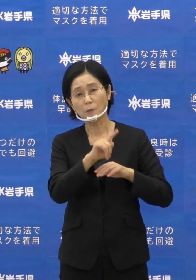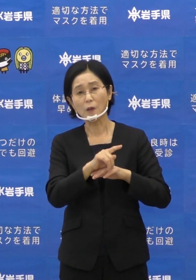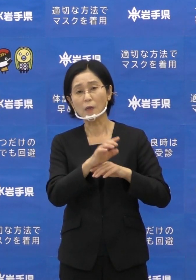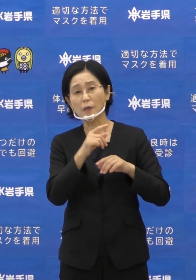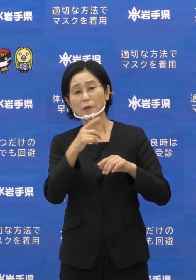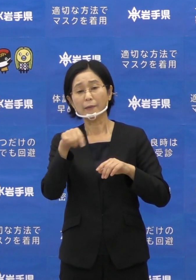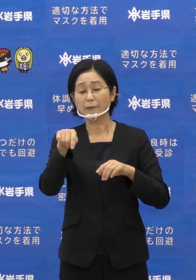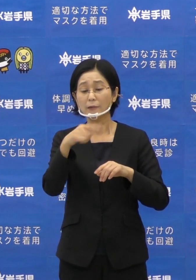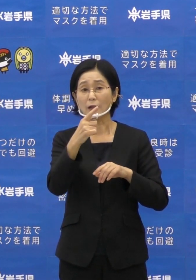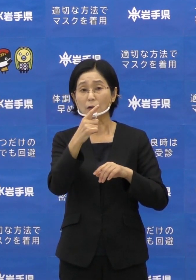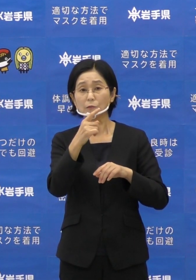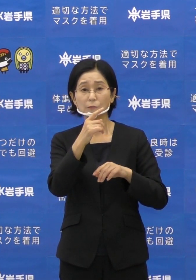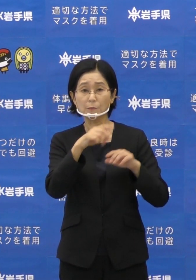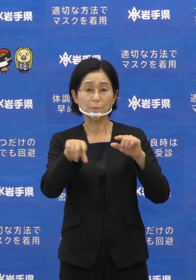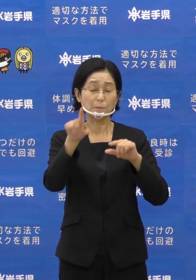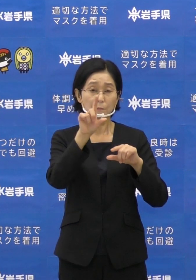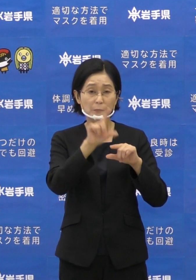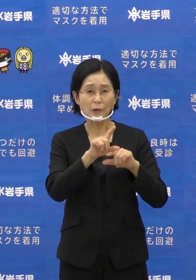で、